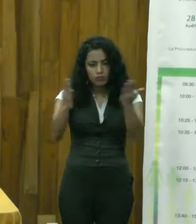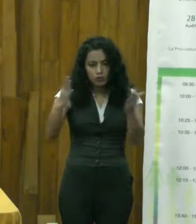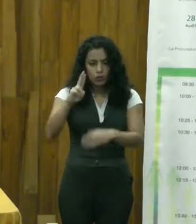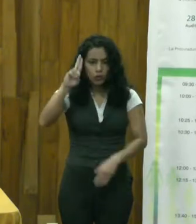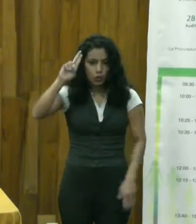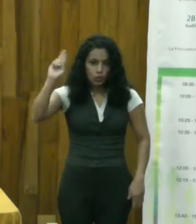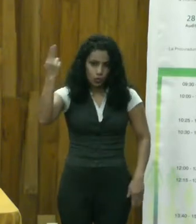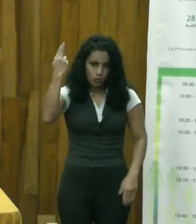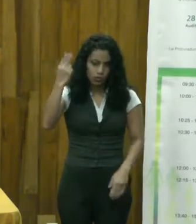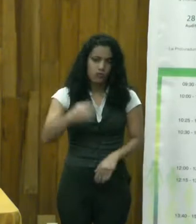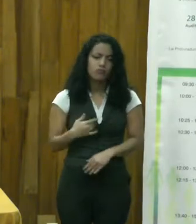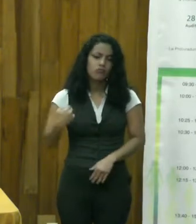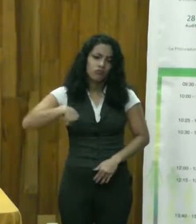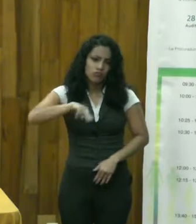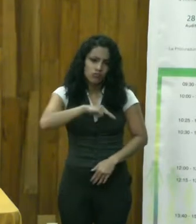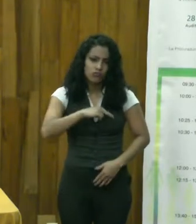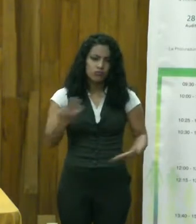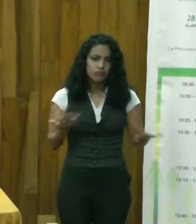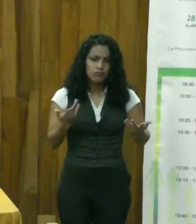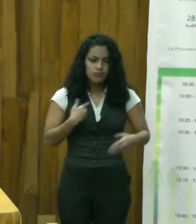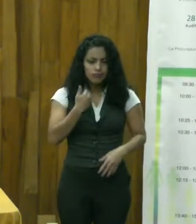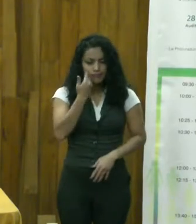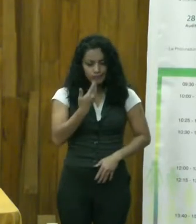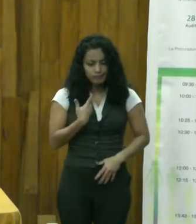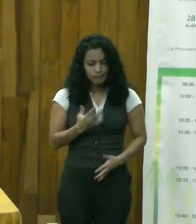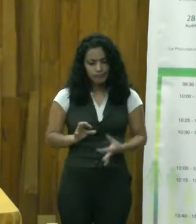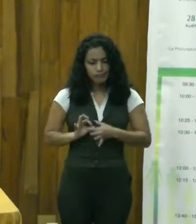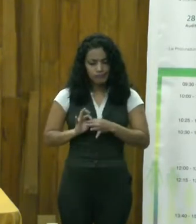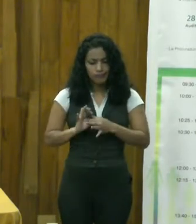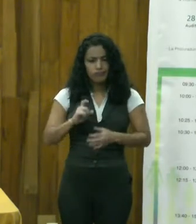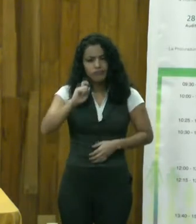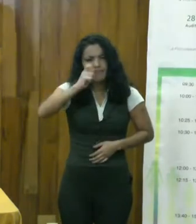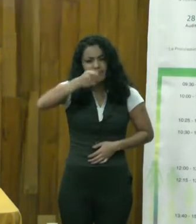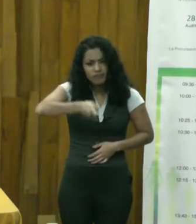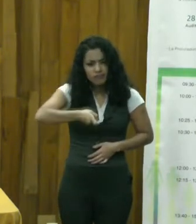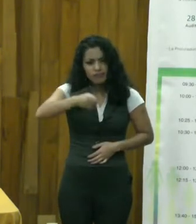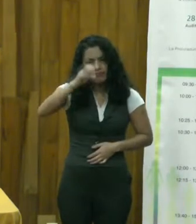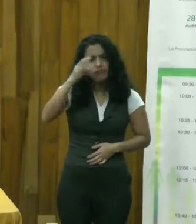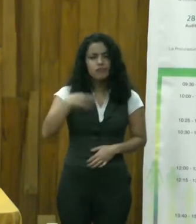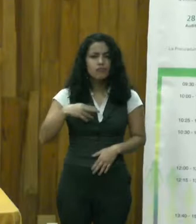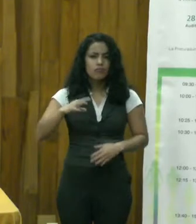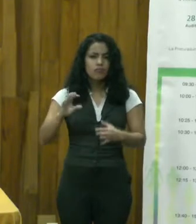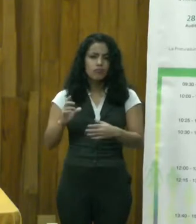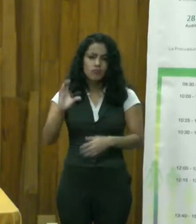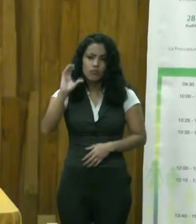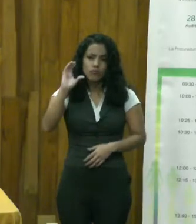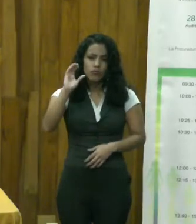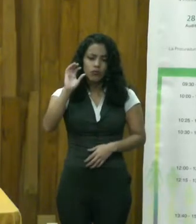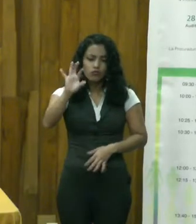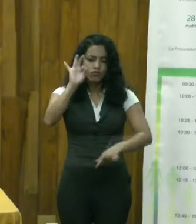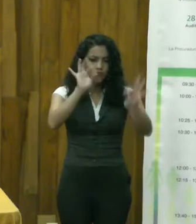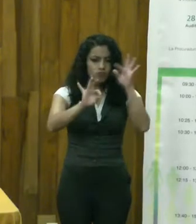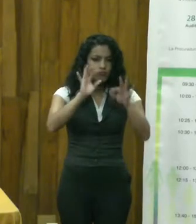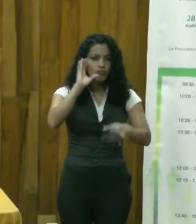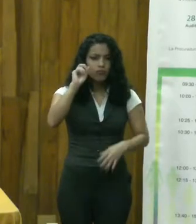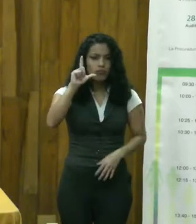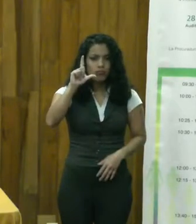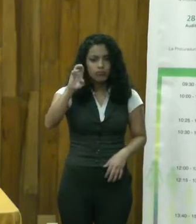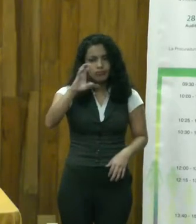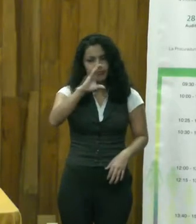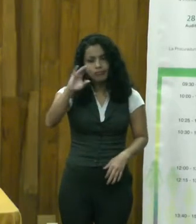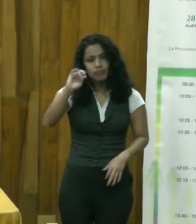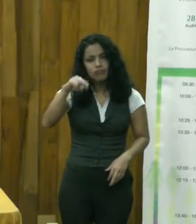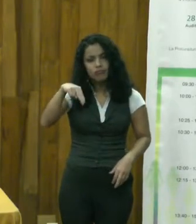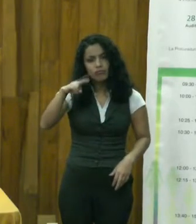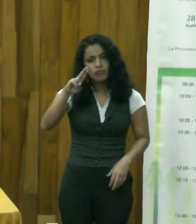nosotros tenemos un concepto de colecciones universitarias bastante amplio si una uno es este concepto